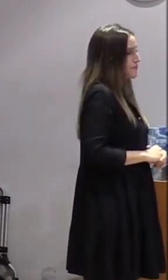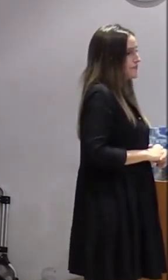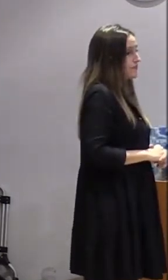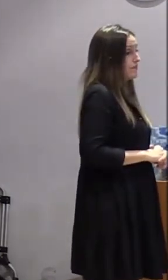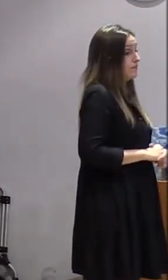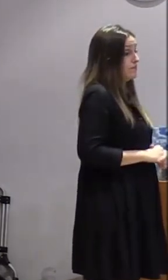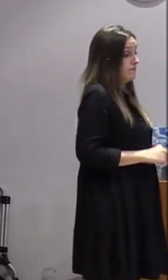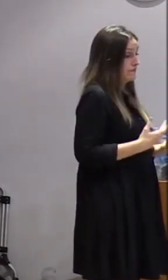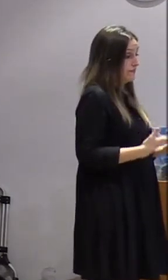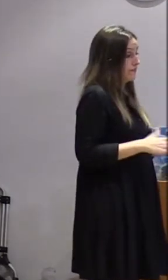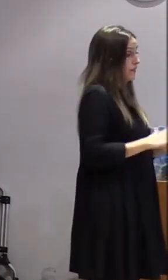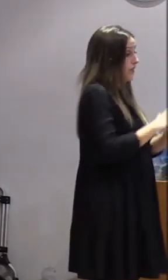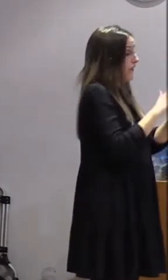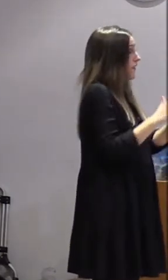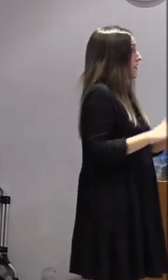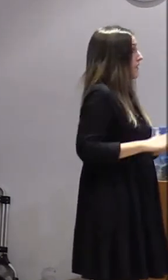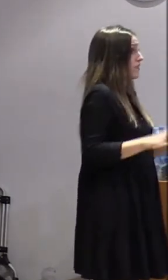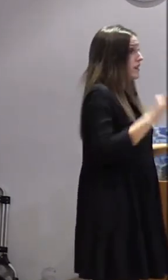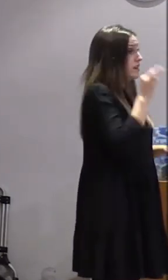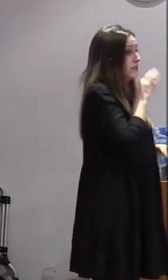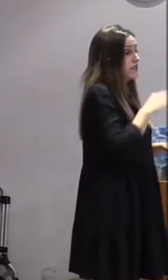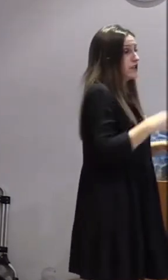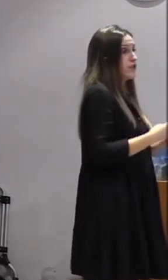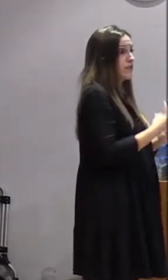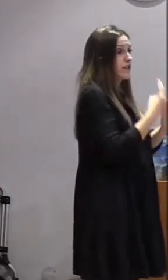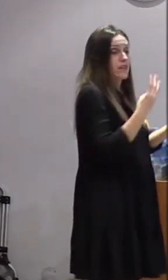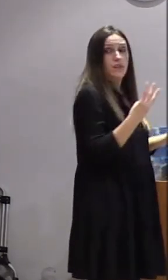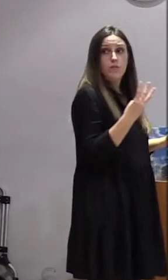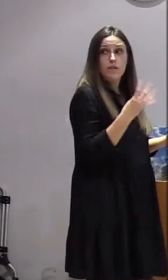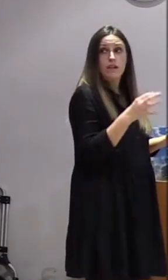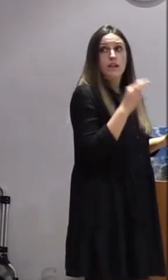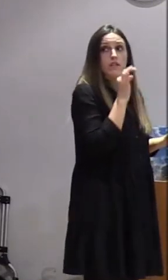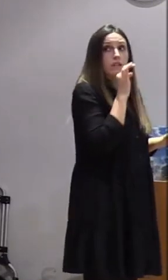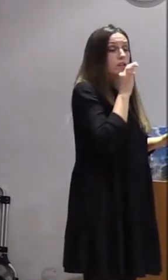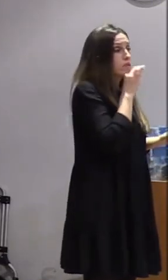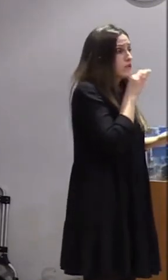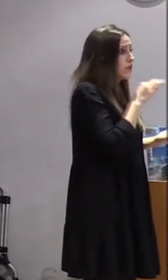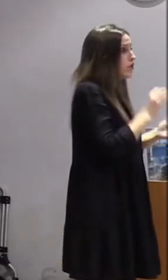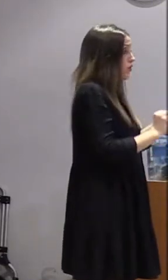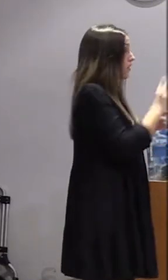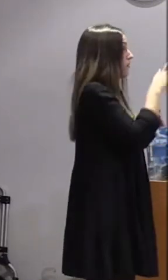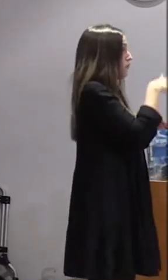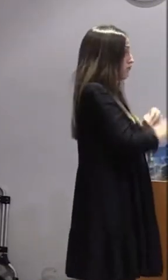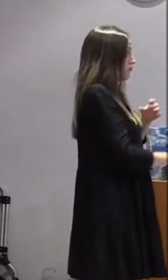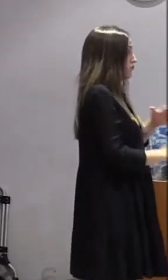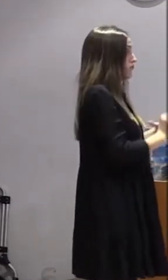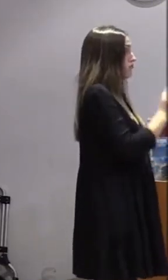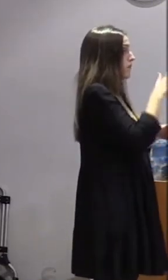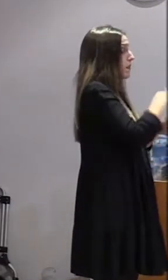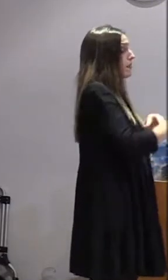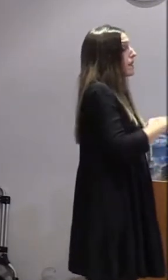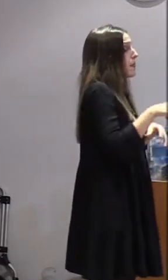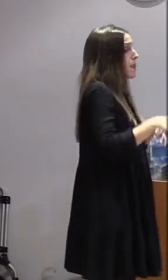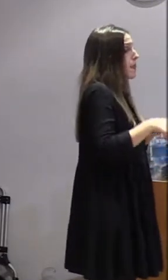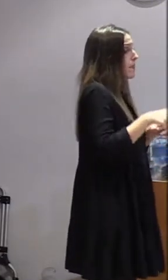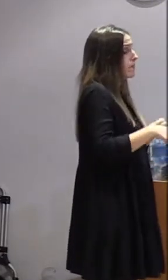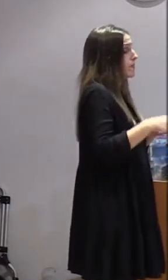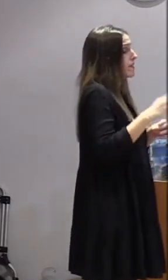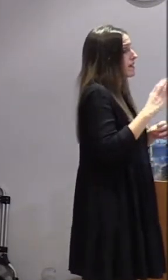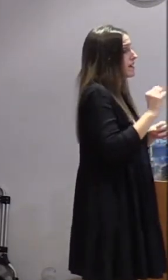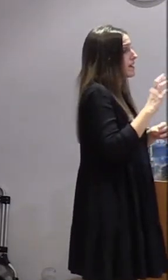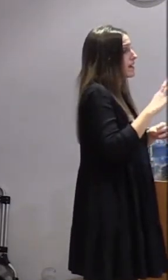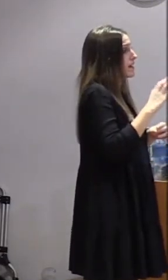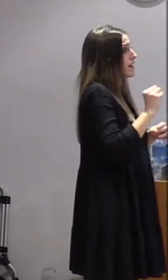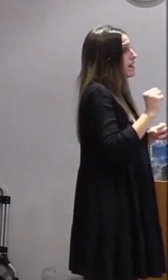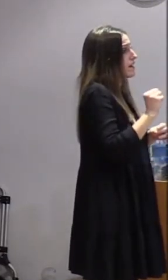Y a finales del XIX, el siglo XIX fue un siglo con bastante actividad volcánica, explotó también allí en Indonesia el Krakatoa, que este os